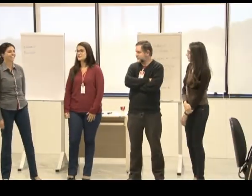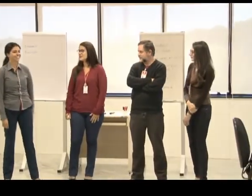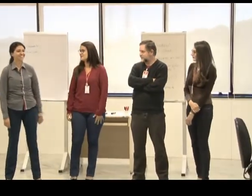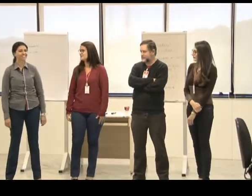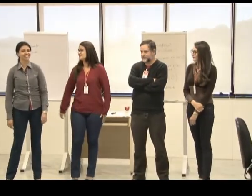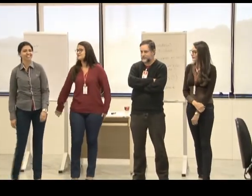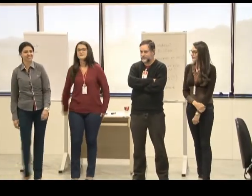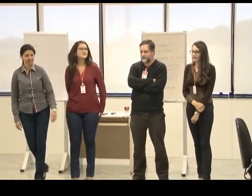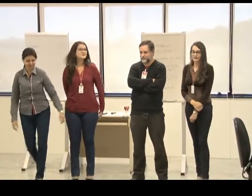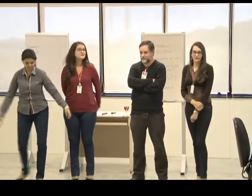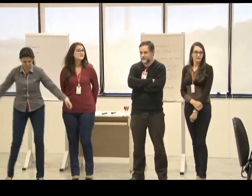Qual é o sinal que ficou?